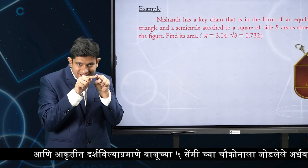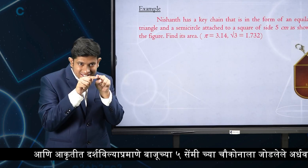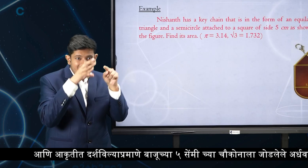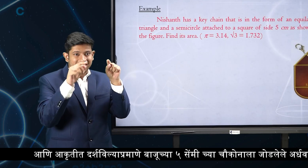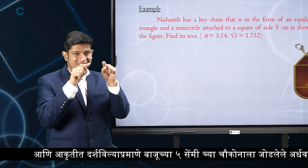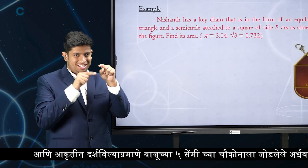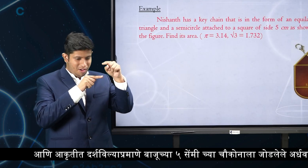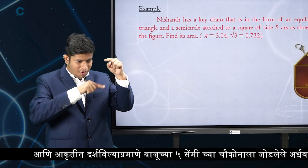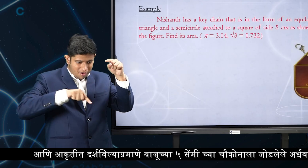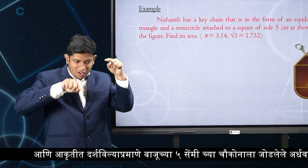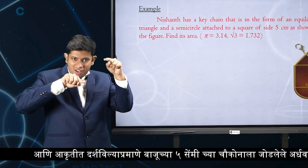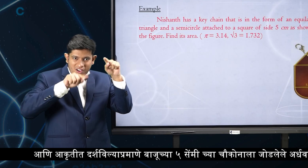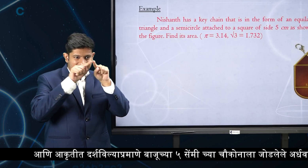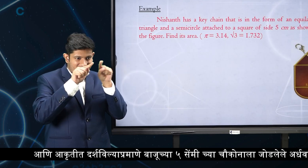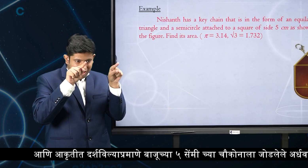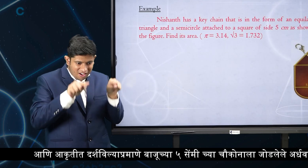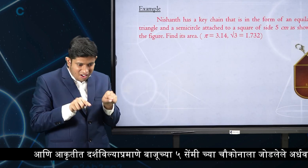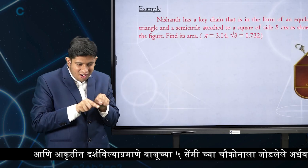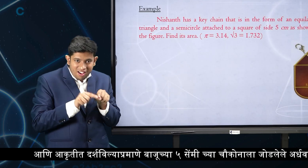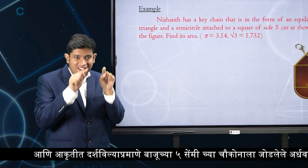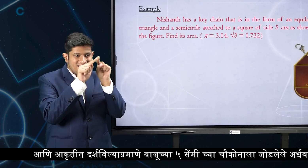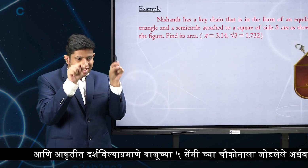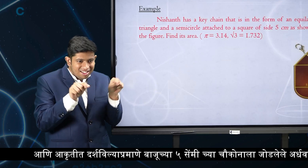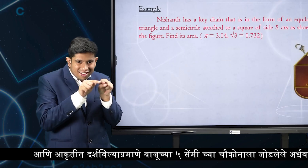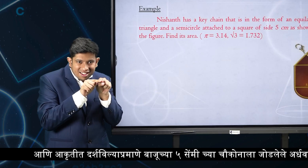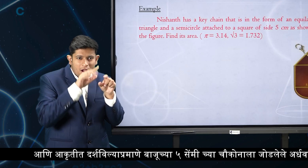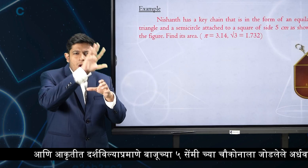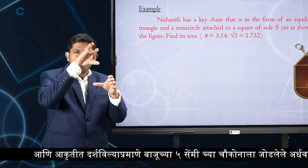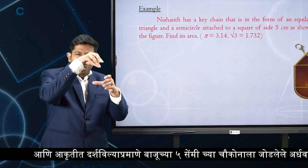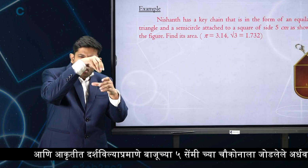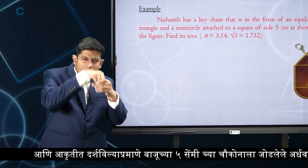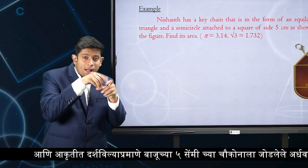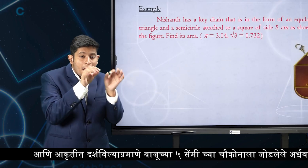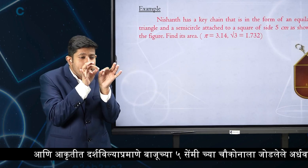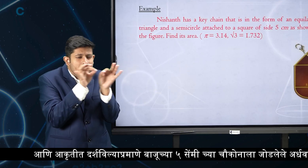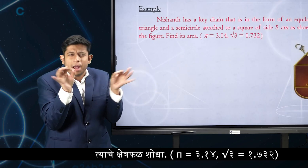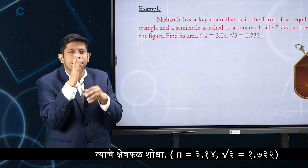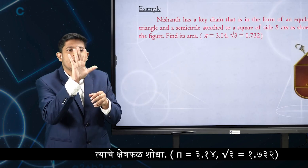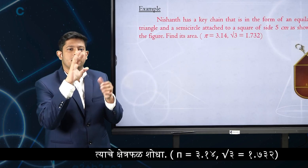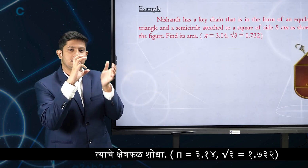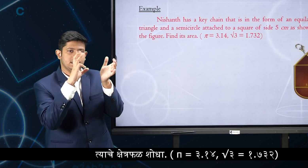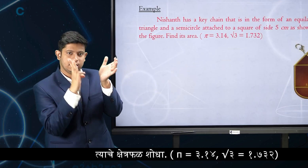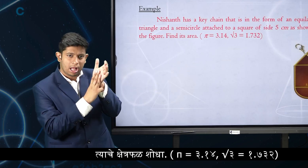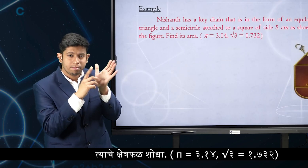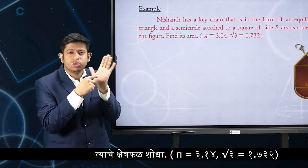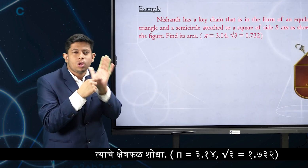दर्शवल्याप्रमाणे बाजूच्या 5 सेंटीमीटरच्या चौकोनाला जोडलेले अर्धवर्तुळ आहे. त्याचे क्षेत्रफळ